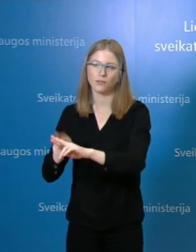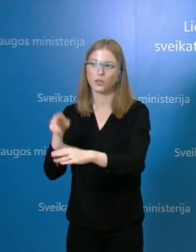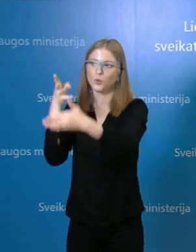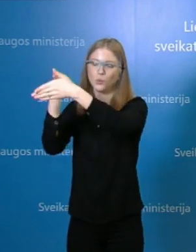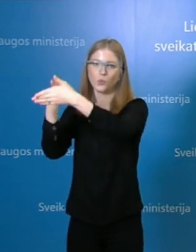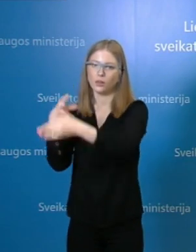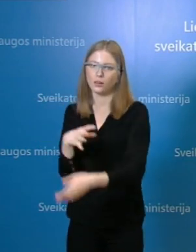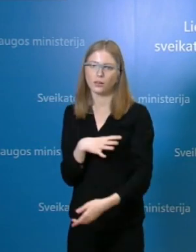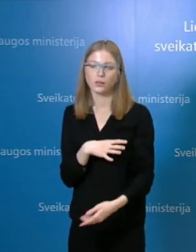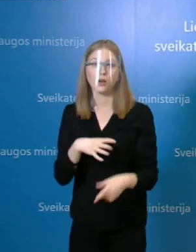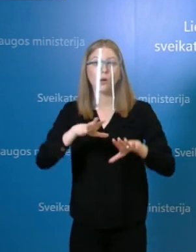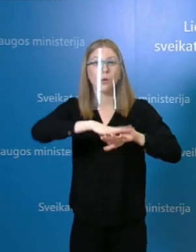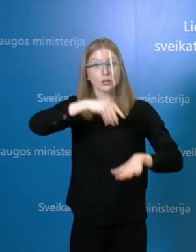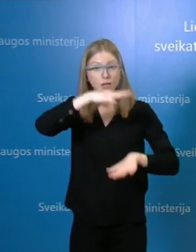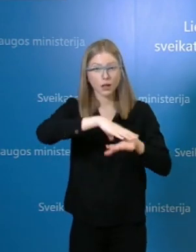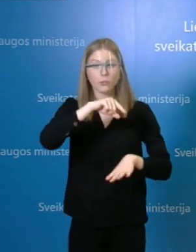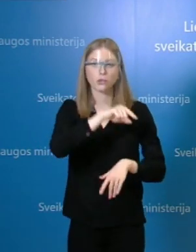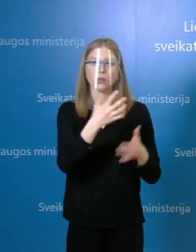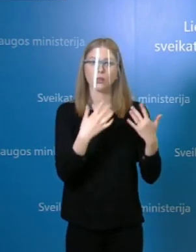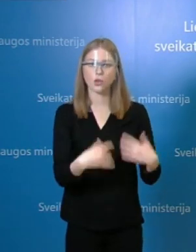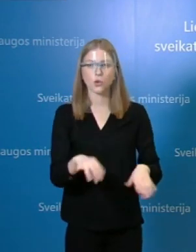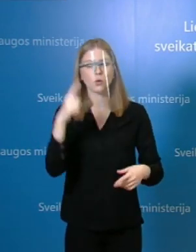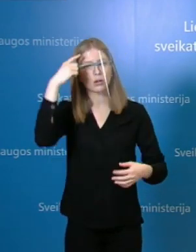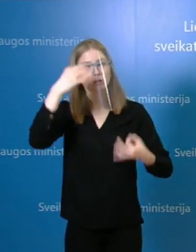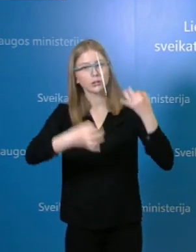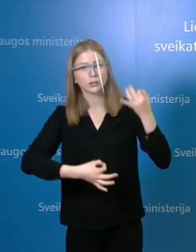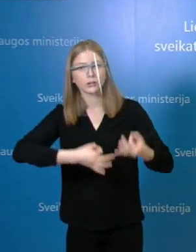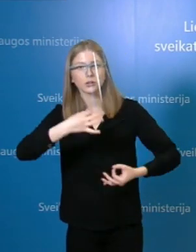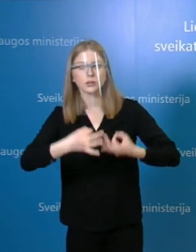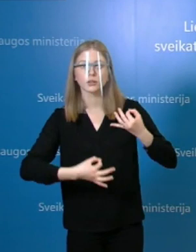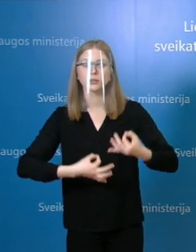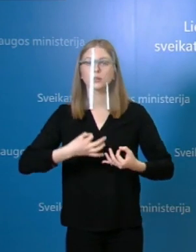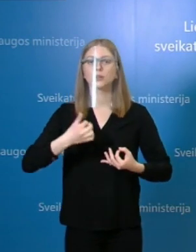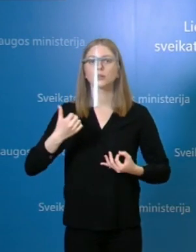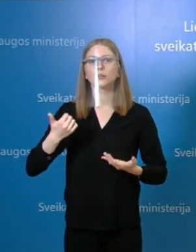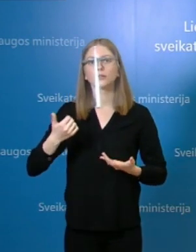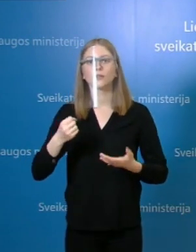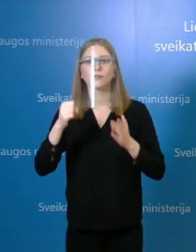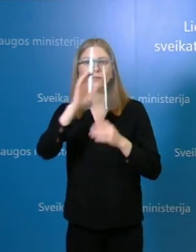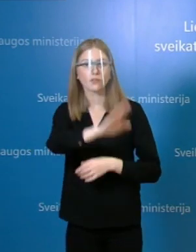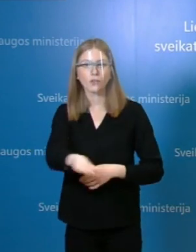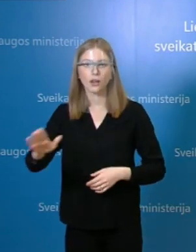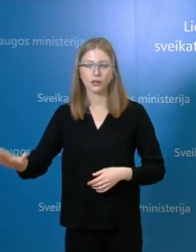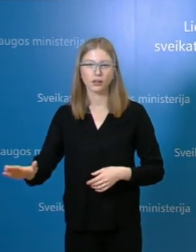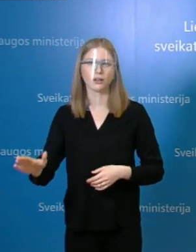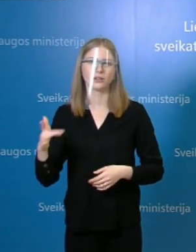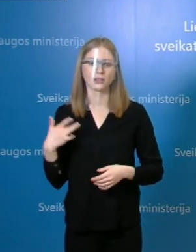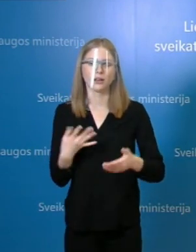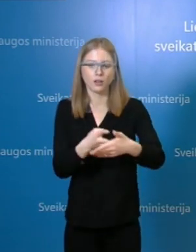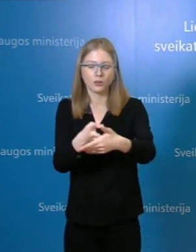yra svarstomas tam tikros įstatyminės priemonės, kurios aš tikiuosi, kad leis efektyviau